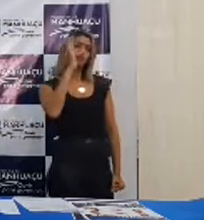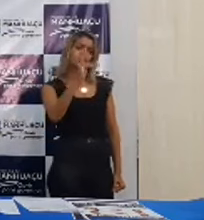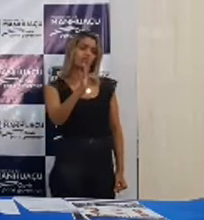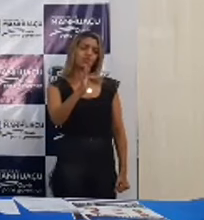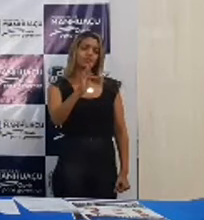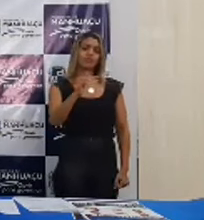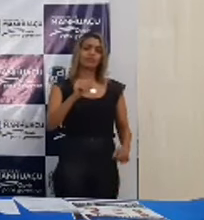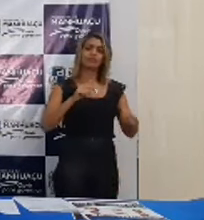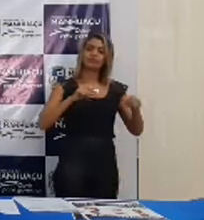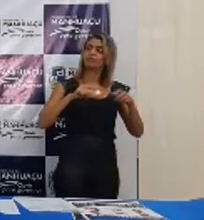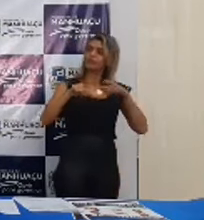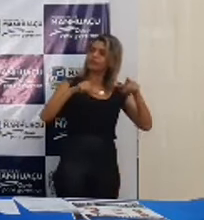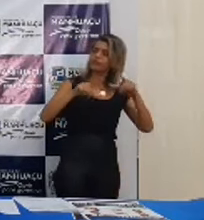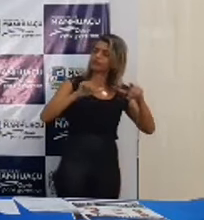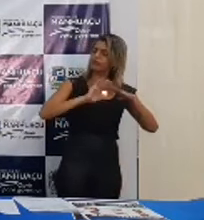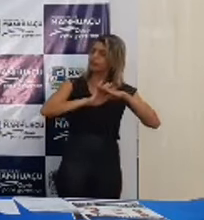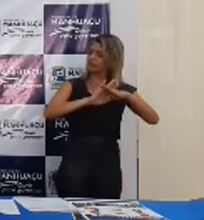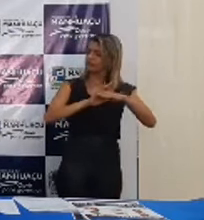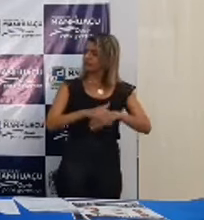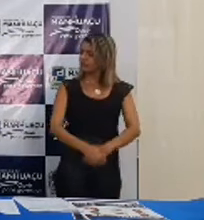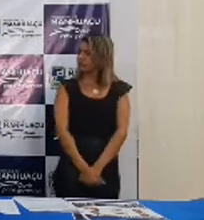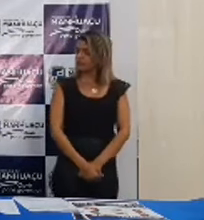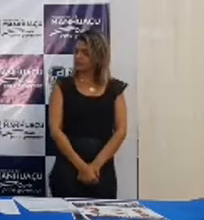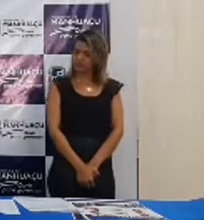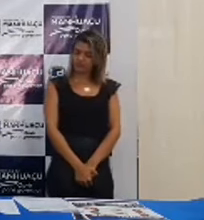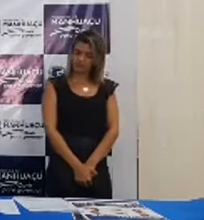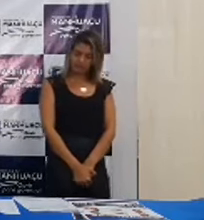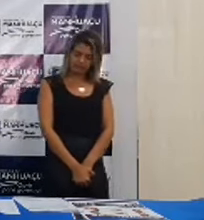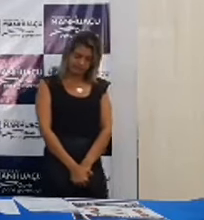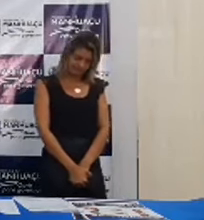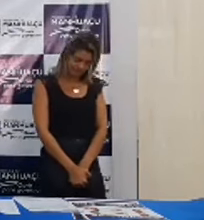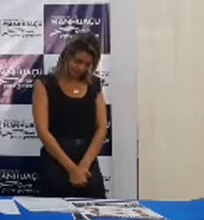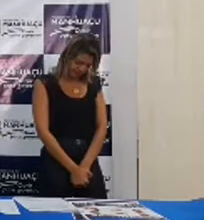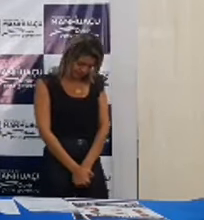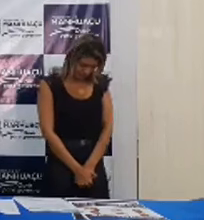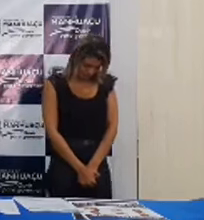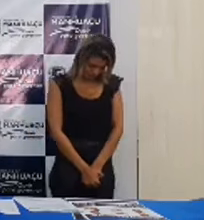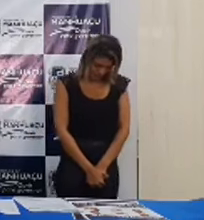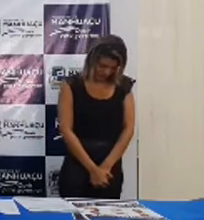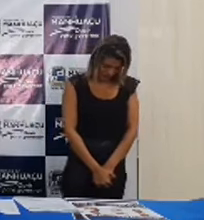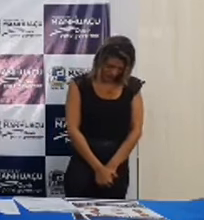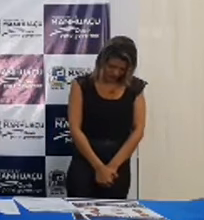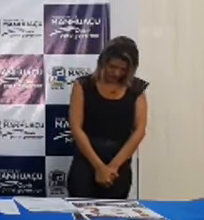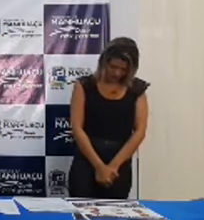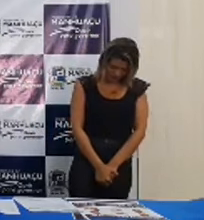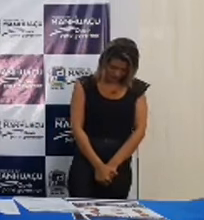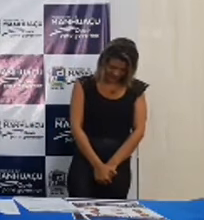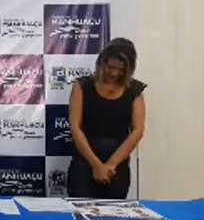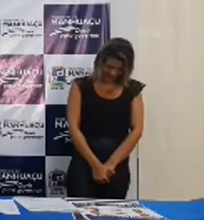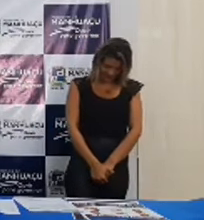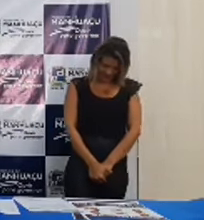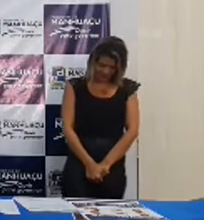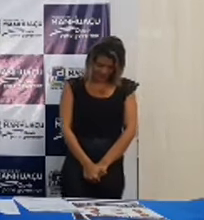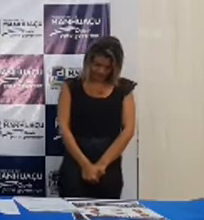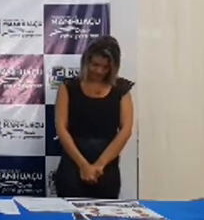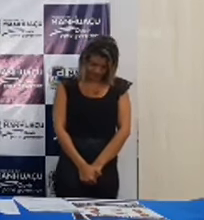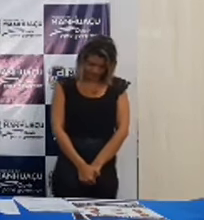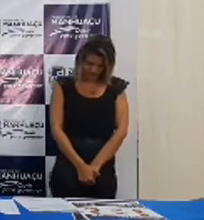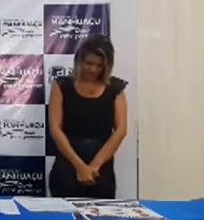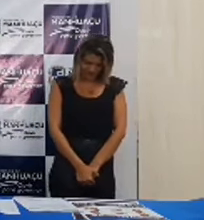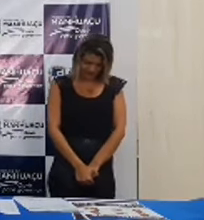dados. E sobre esse incentivo? O incentivo, por lei, conforme determina a lei de responsabilidade fiscal, a lei